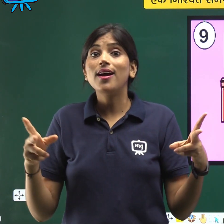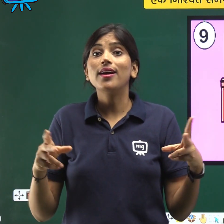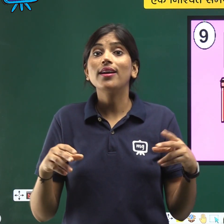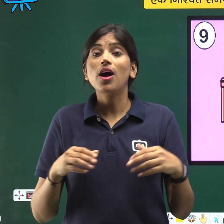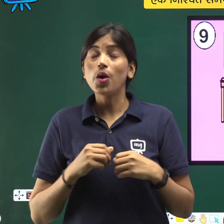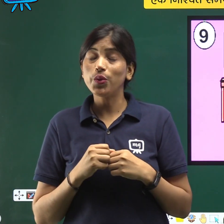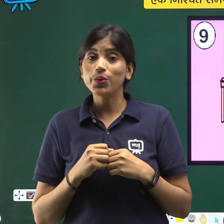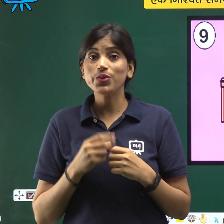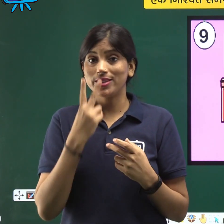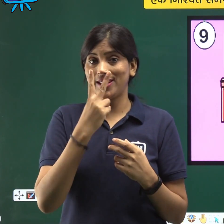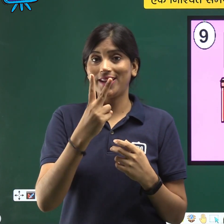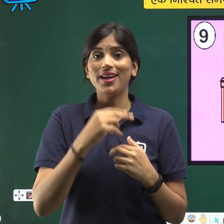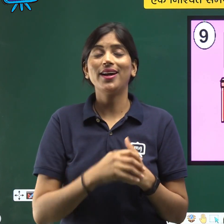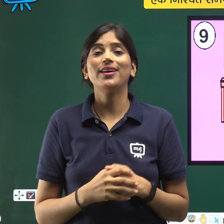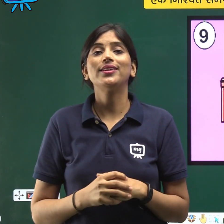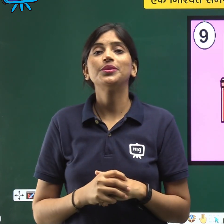देखना।